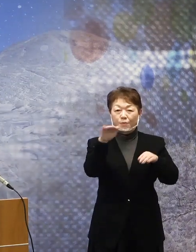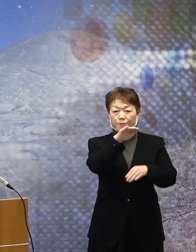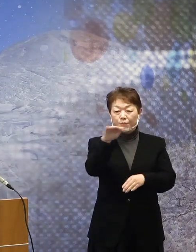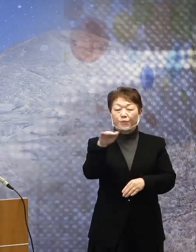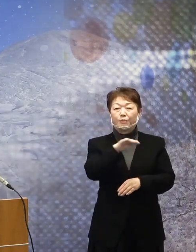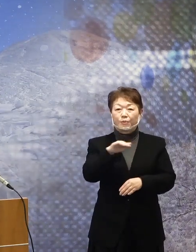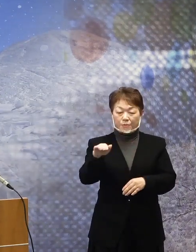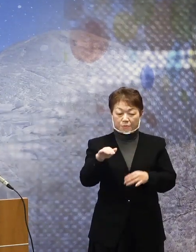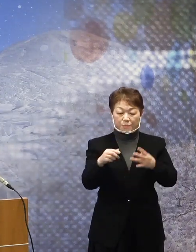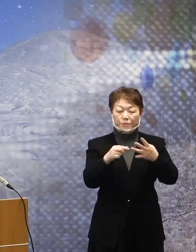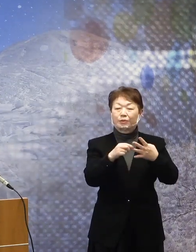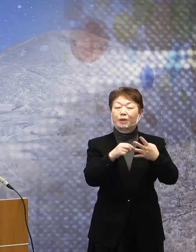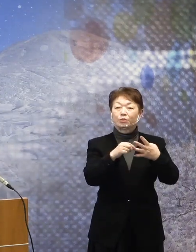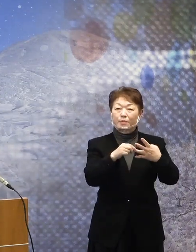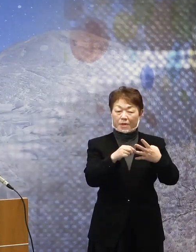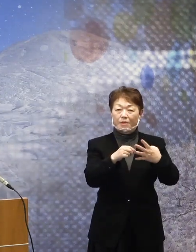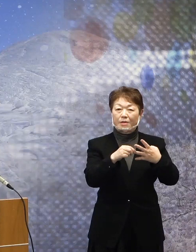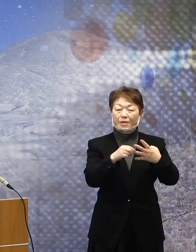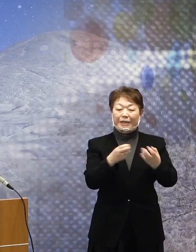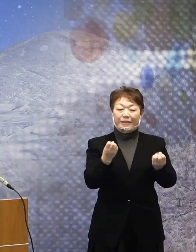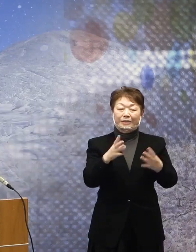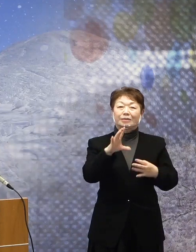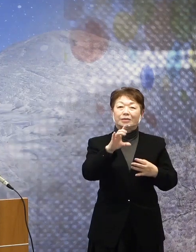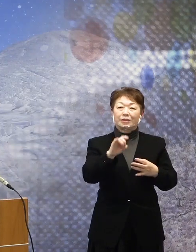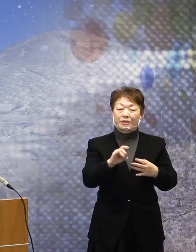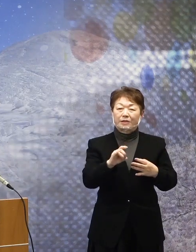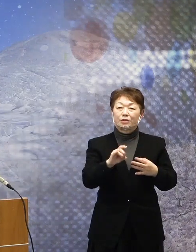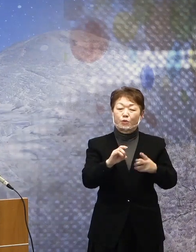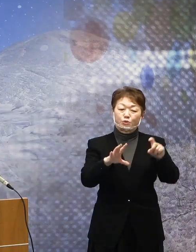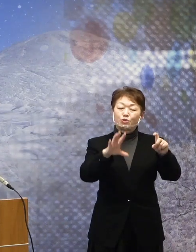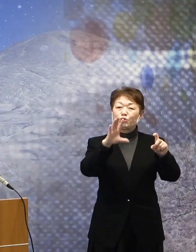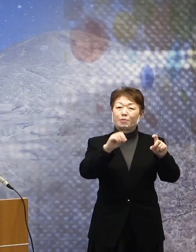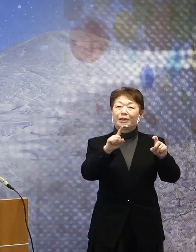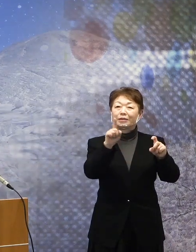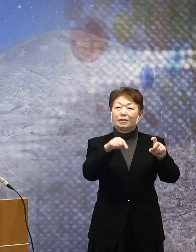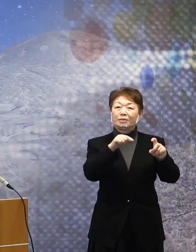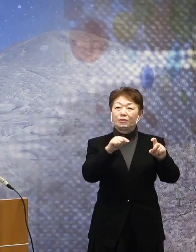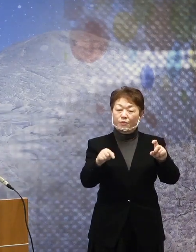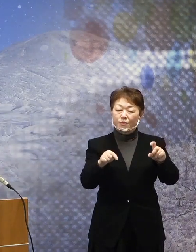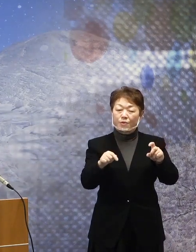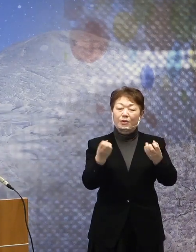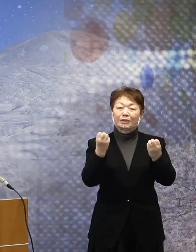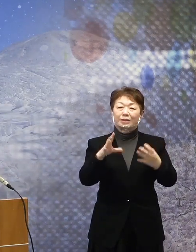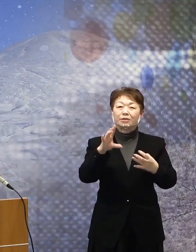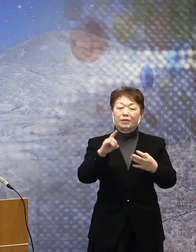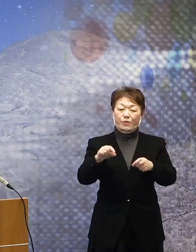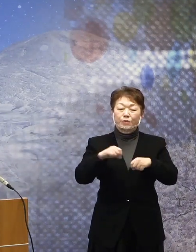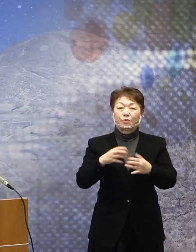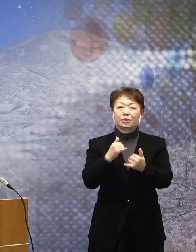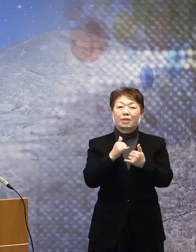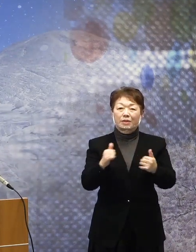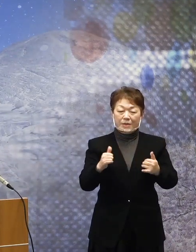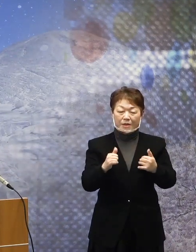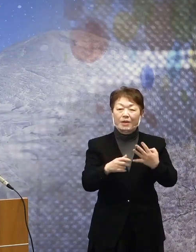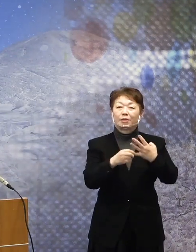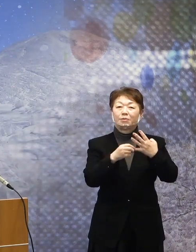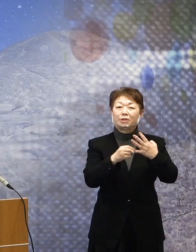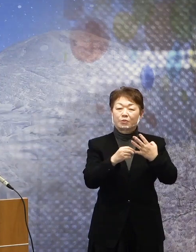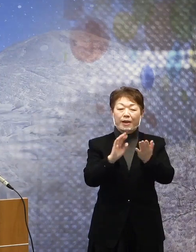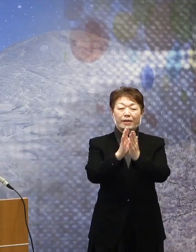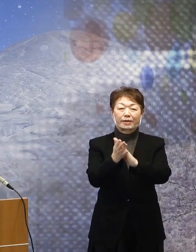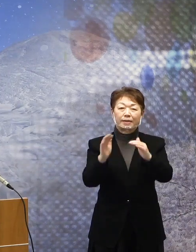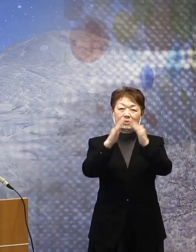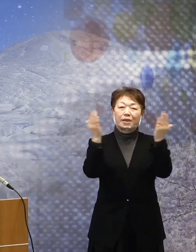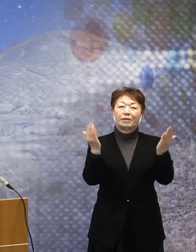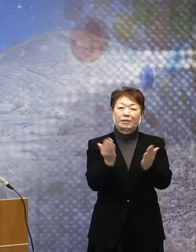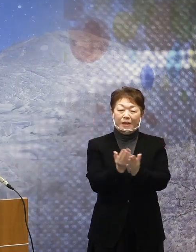題、二つ目が、新規陽性者10万人当たり新規陽性者数の問題、そして三つ目に、県全体、